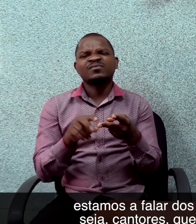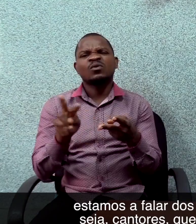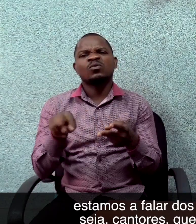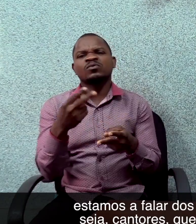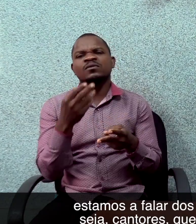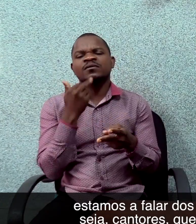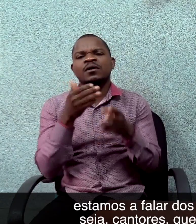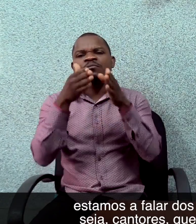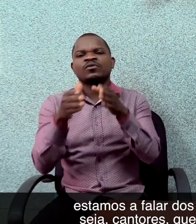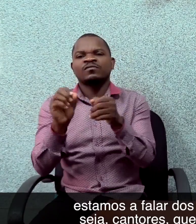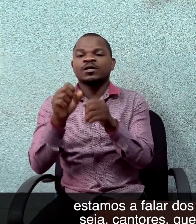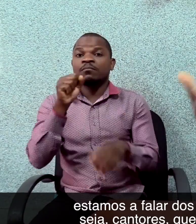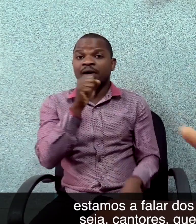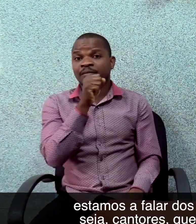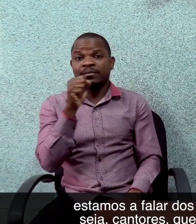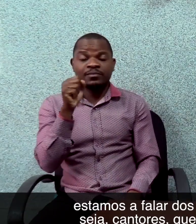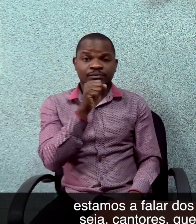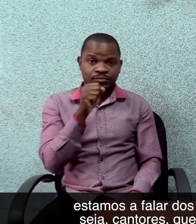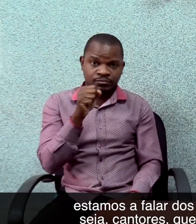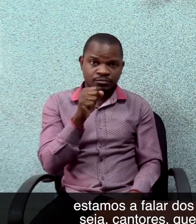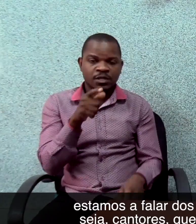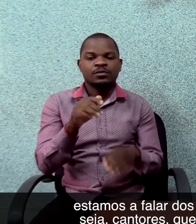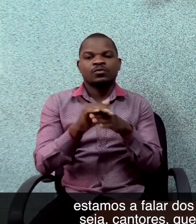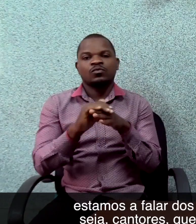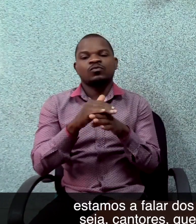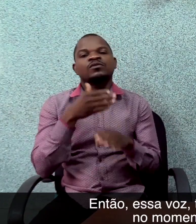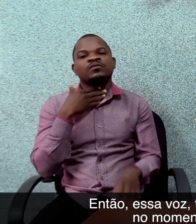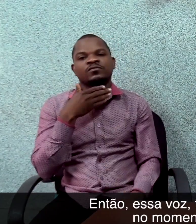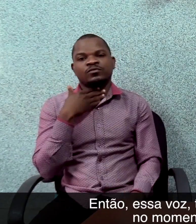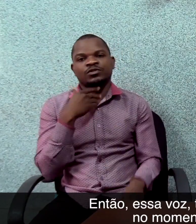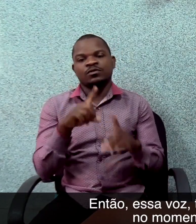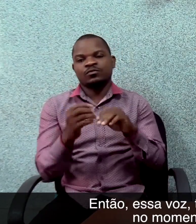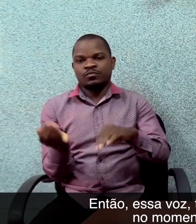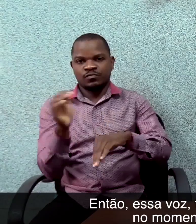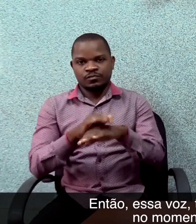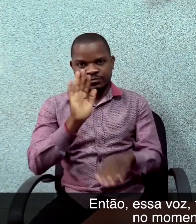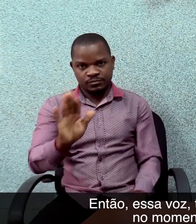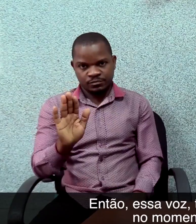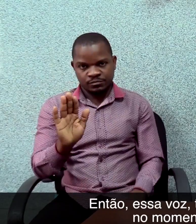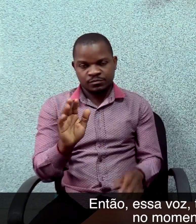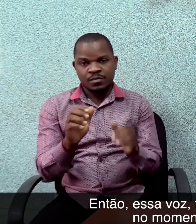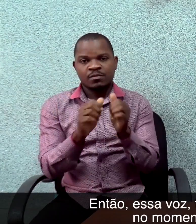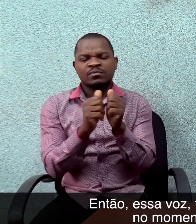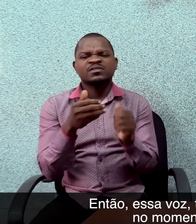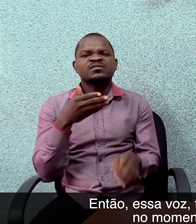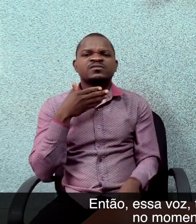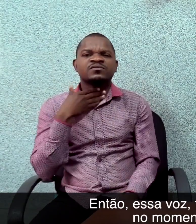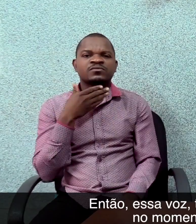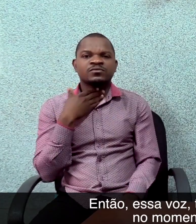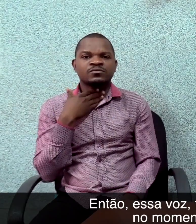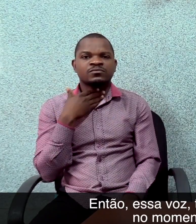dos músicos, ou seja, dos cantores que usam a voz como profissão. Então, essa voz